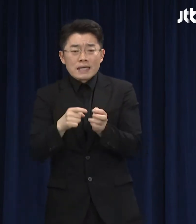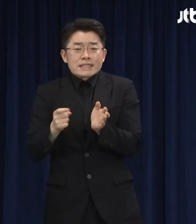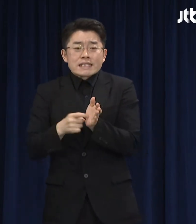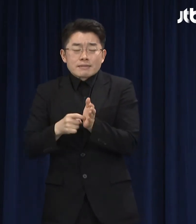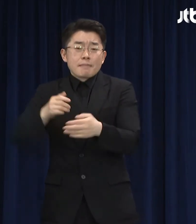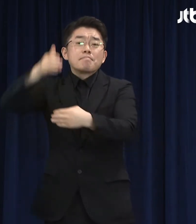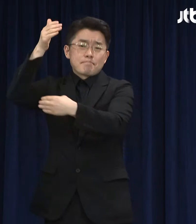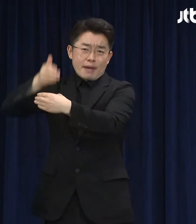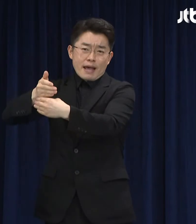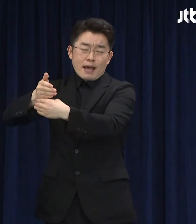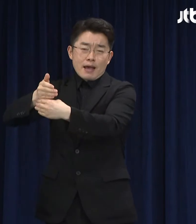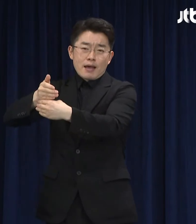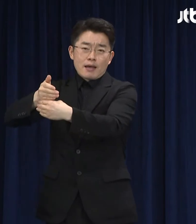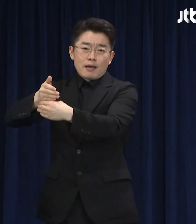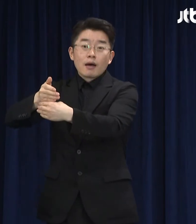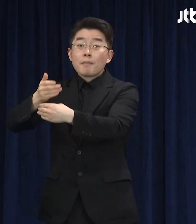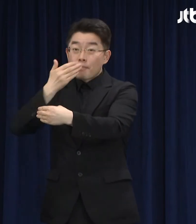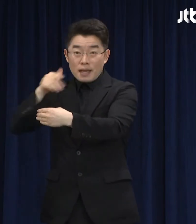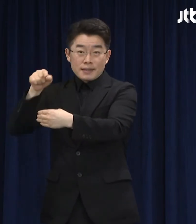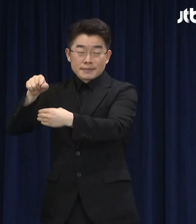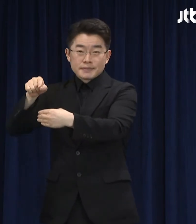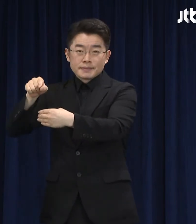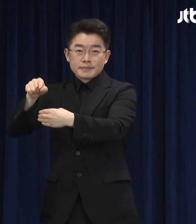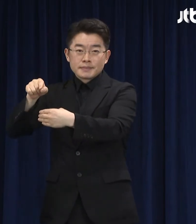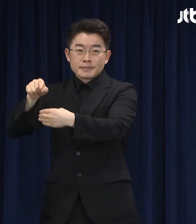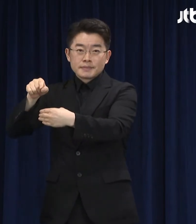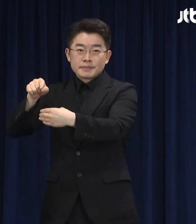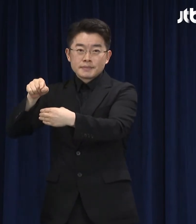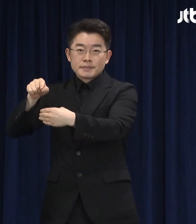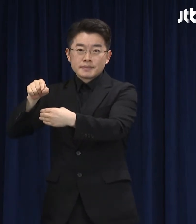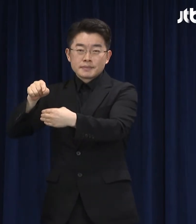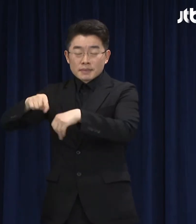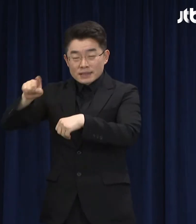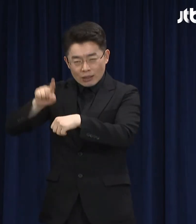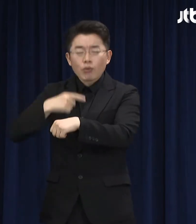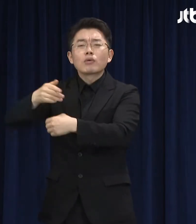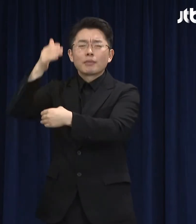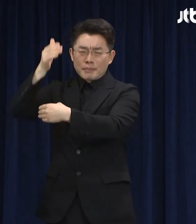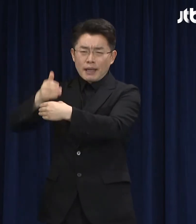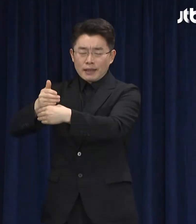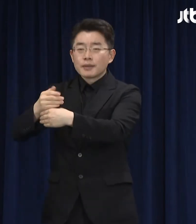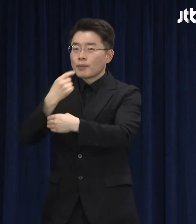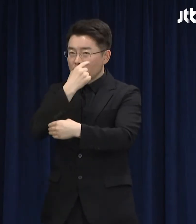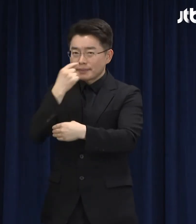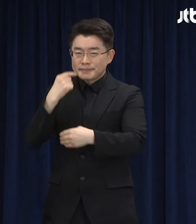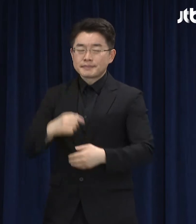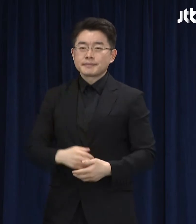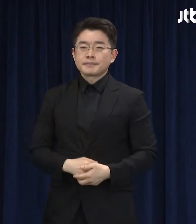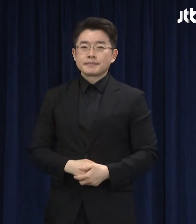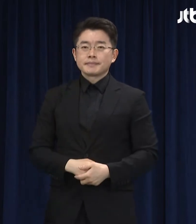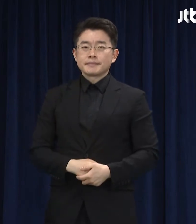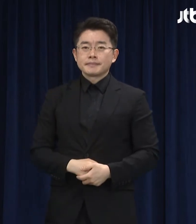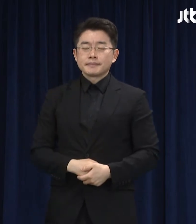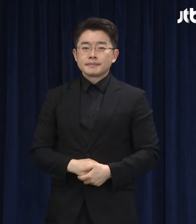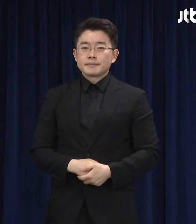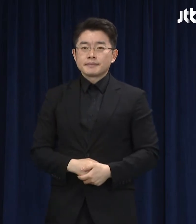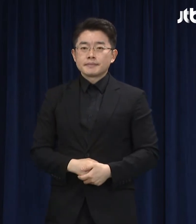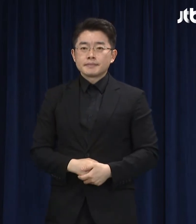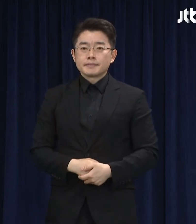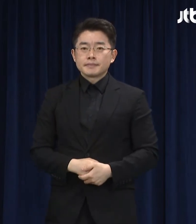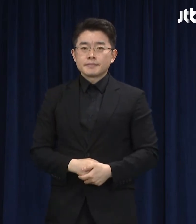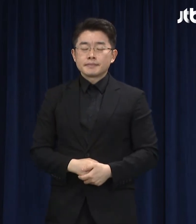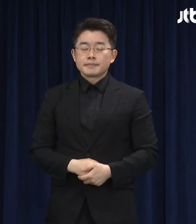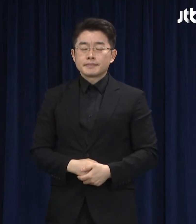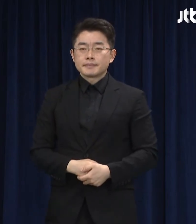차단 밸브가 그런 경우에는 자동으로 닫히도록 설계되어 있는 것을 확인하였습니다.